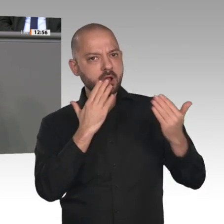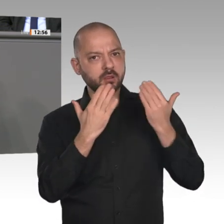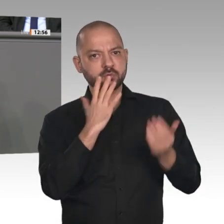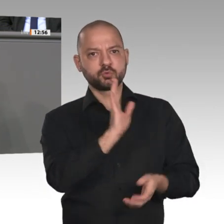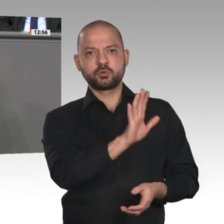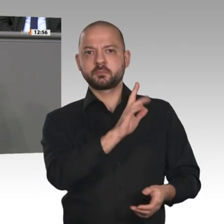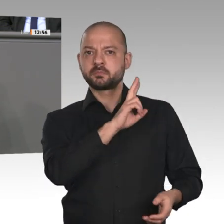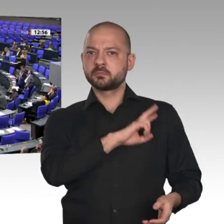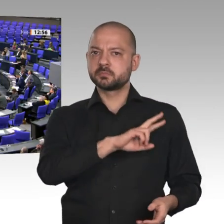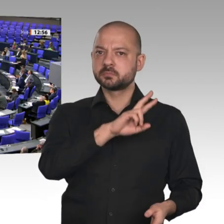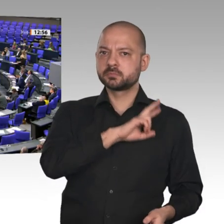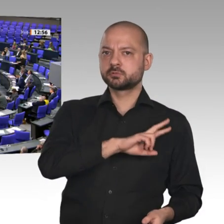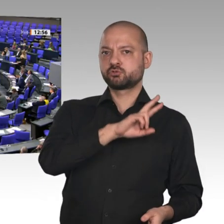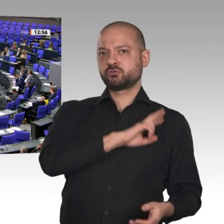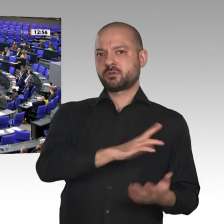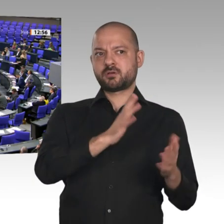können.